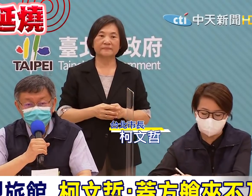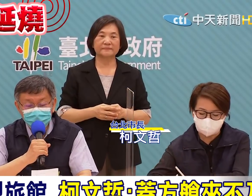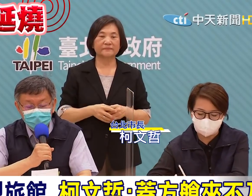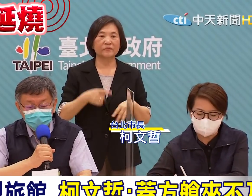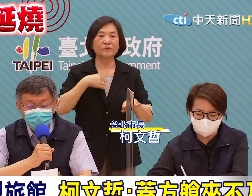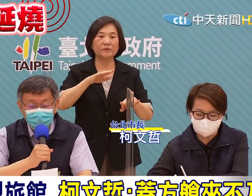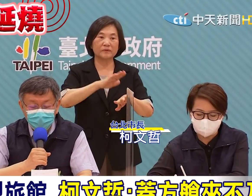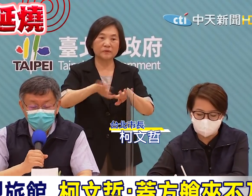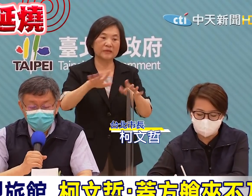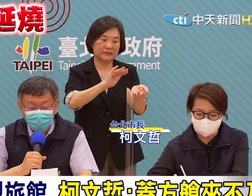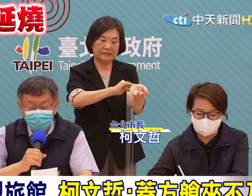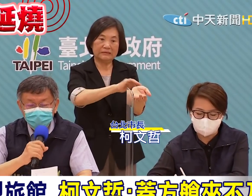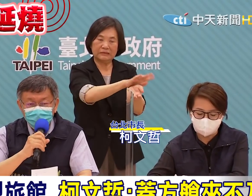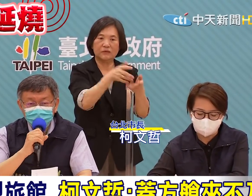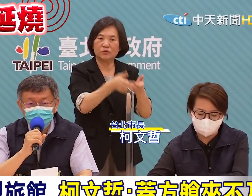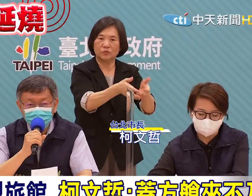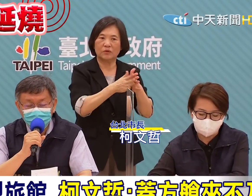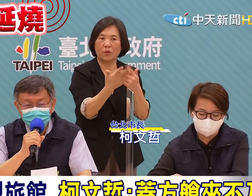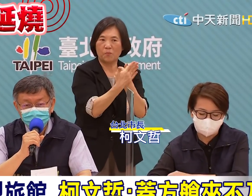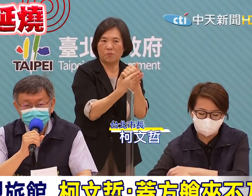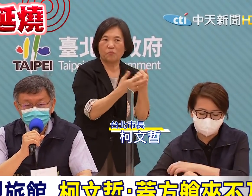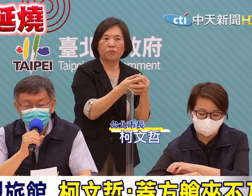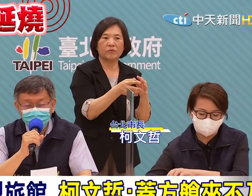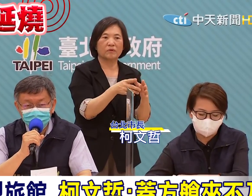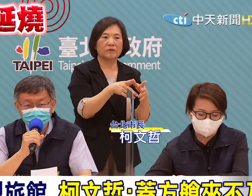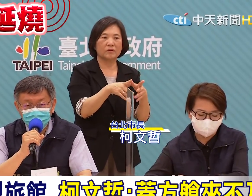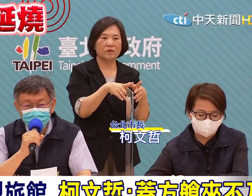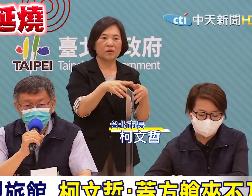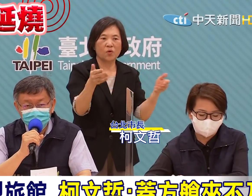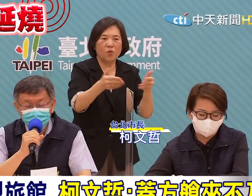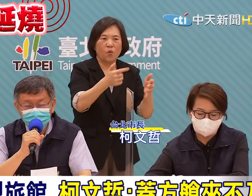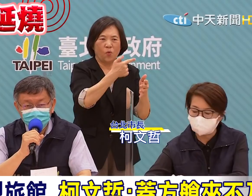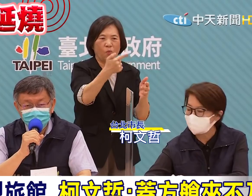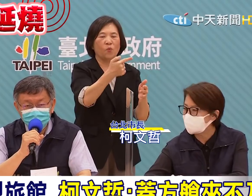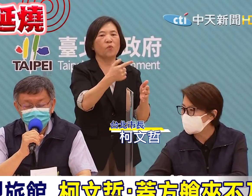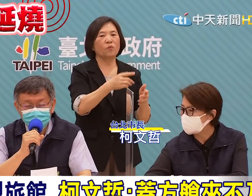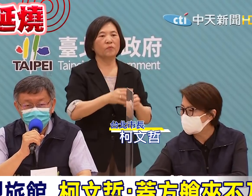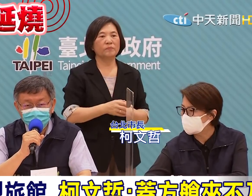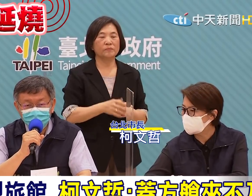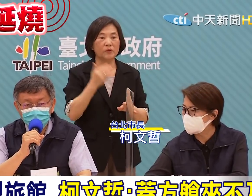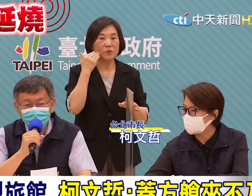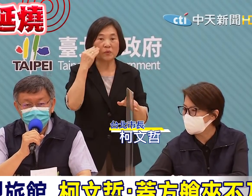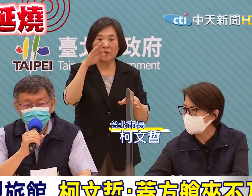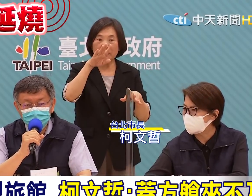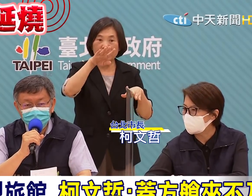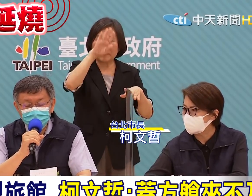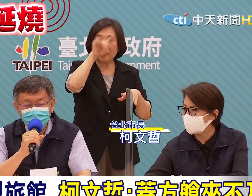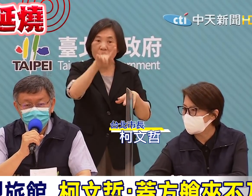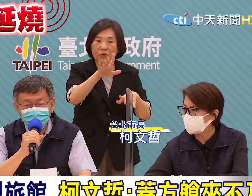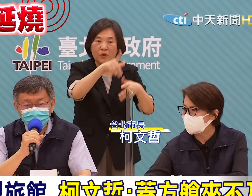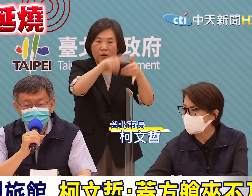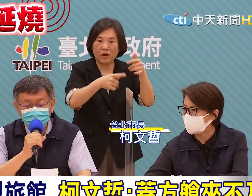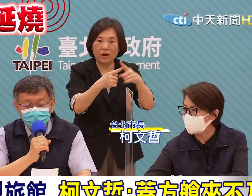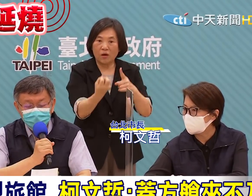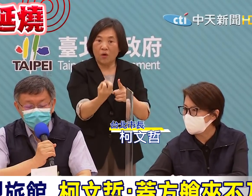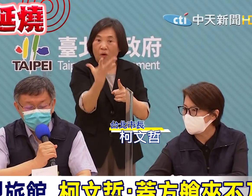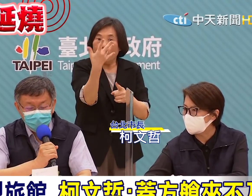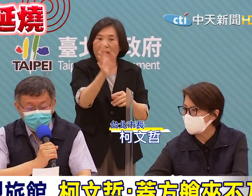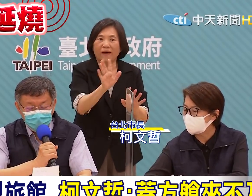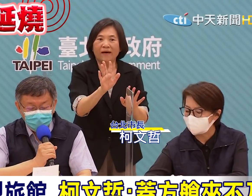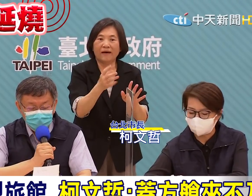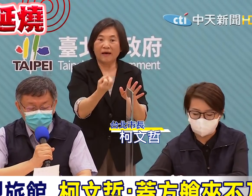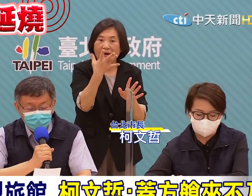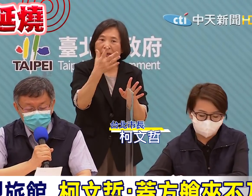个医院的战力。那还是那句话哈，如果我们病人的增加速度不要太快的话，那我们才有，因为事实